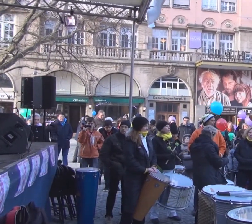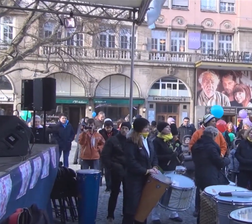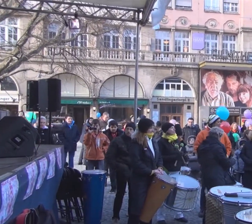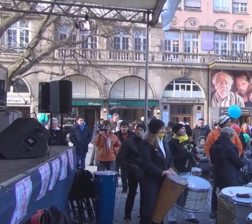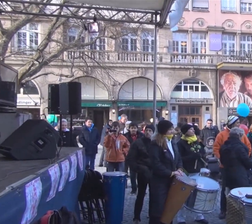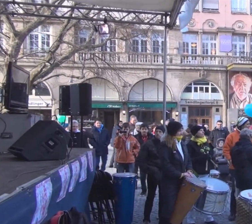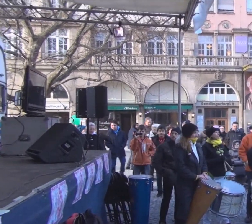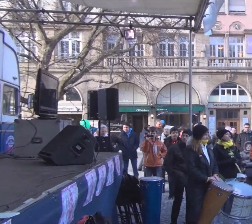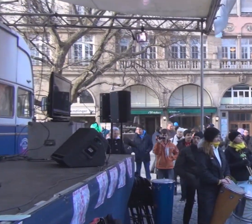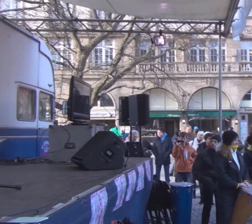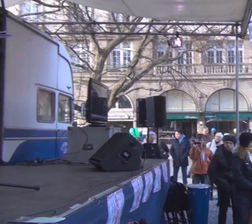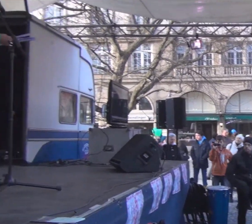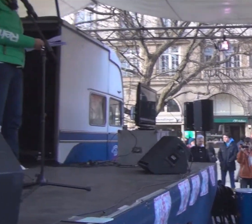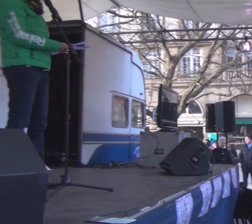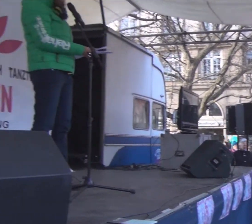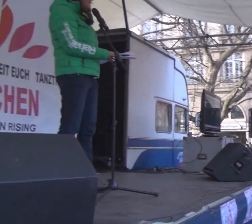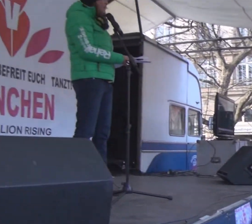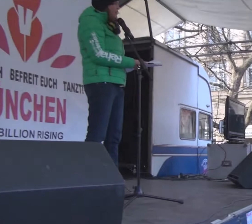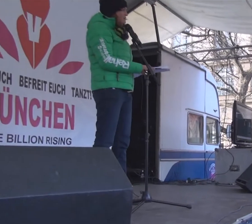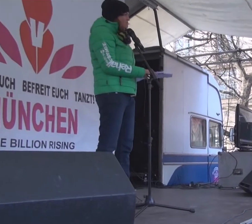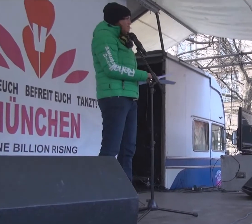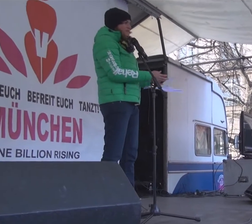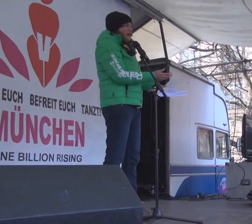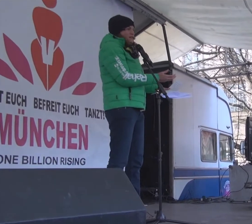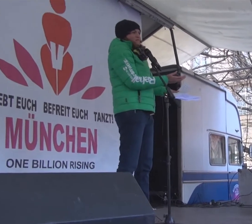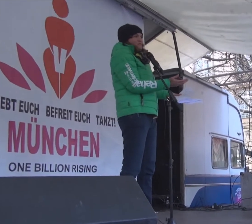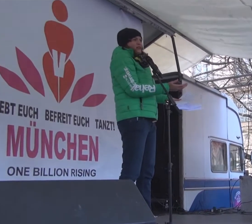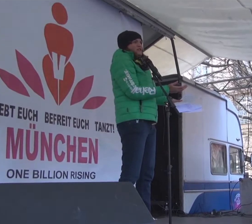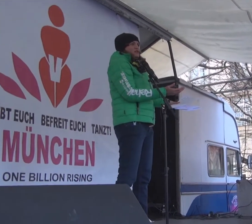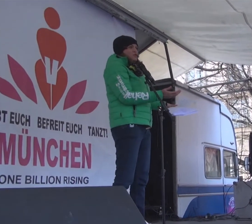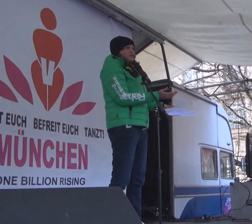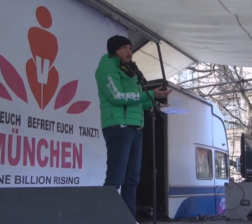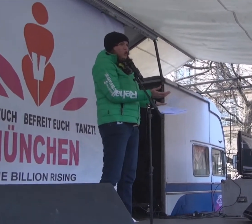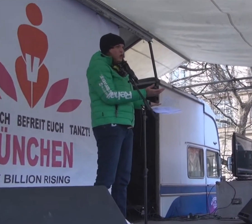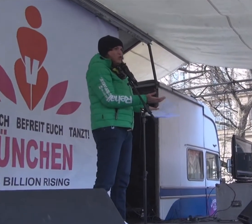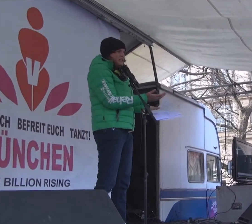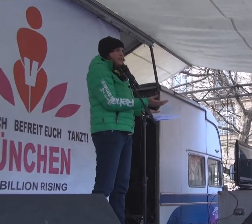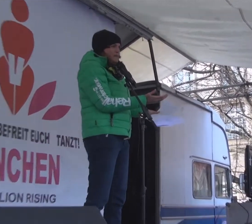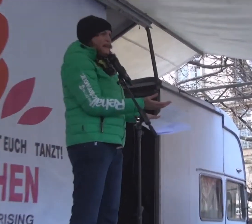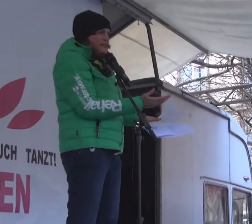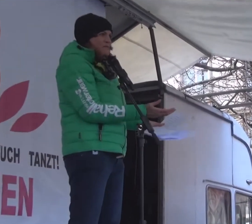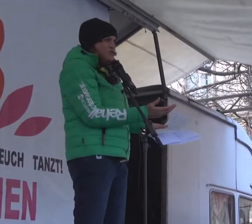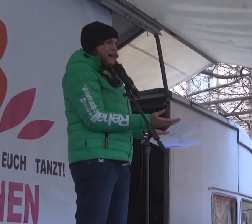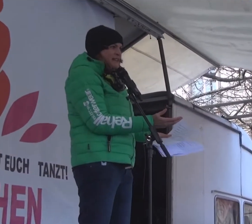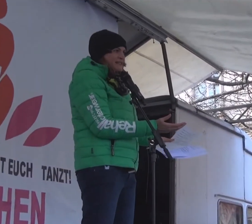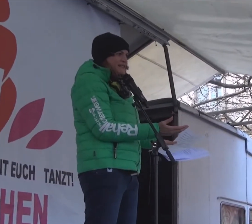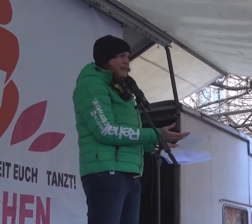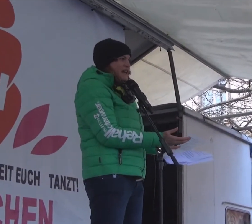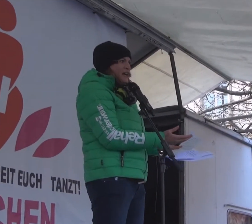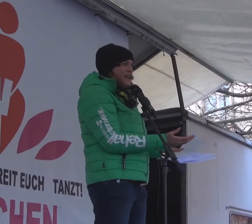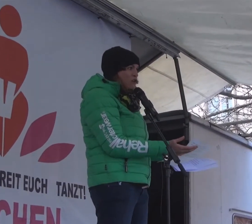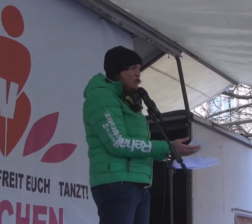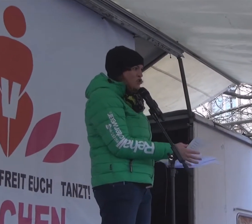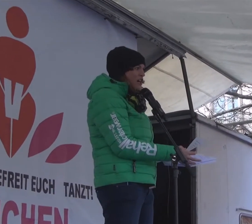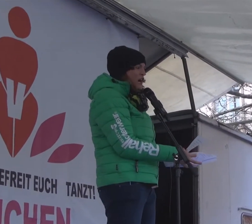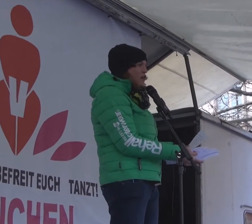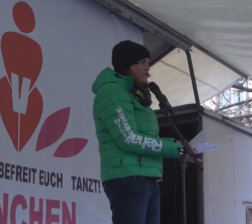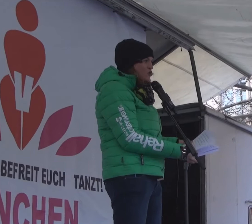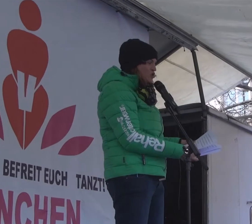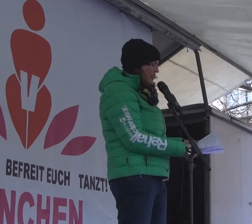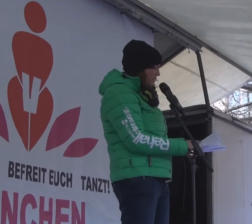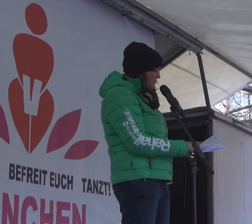powervolle Bewegung, es ist einfach, ja, es tut so gut, hier gemeinsam zu tanzen,